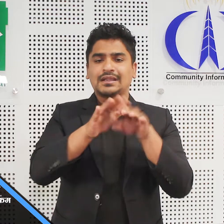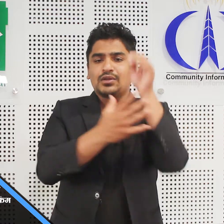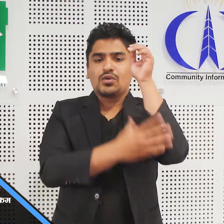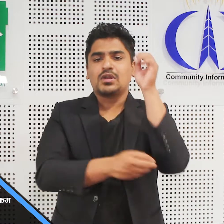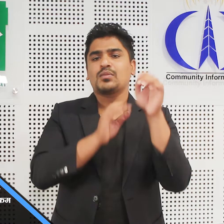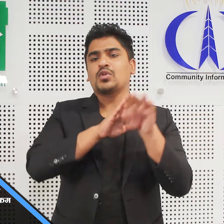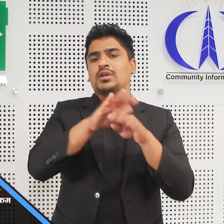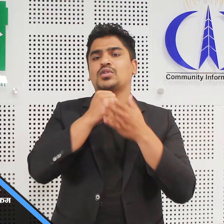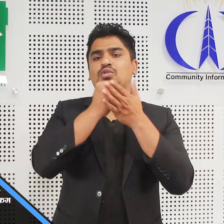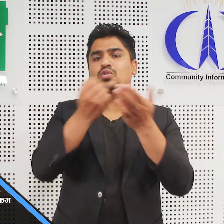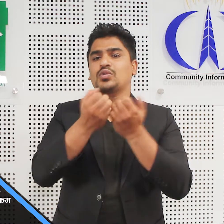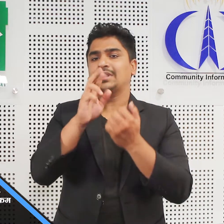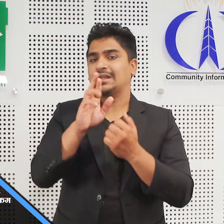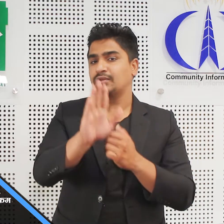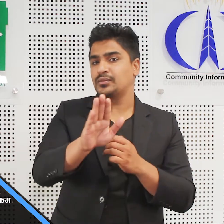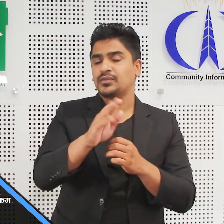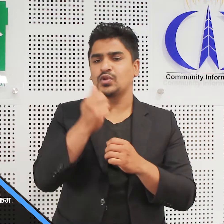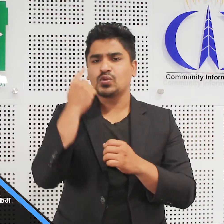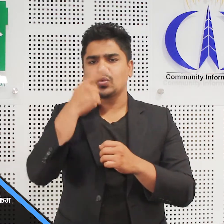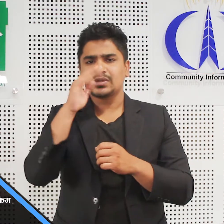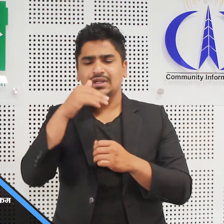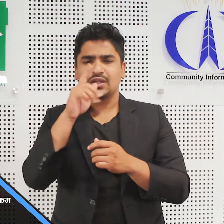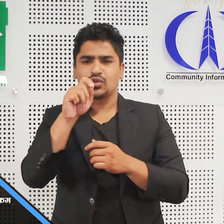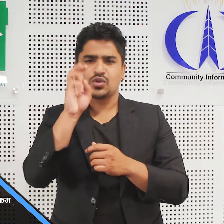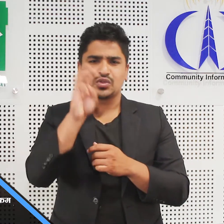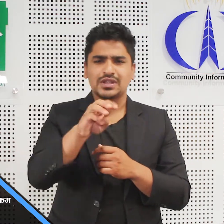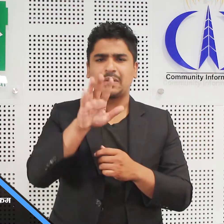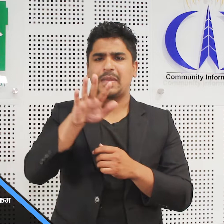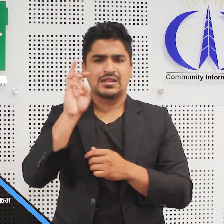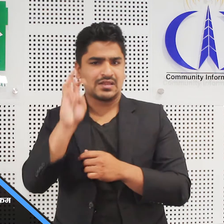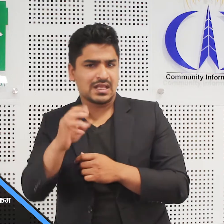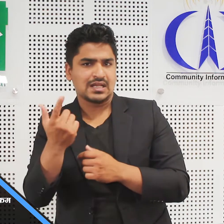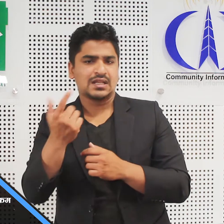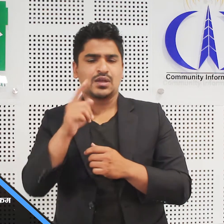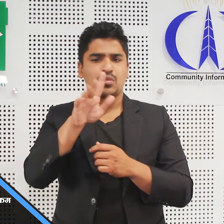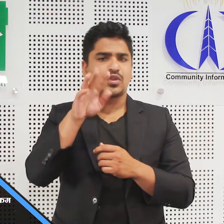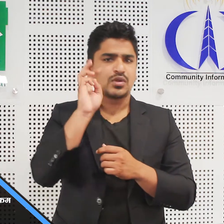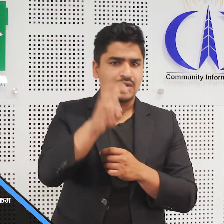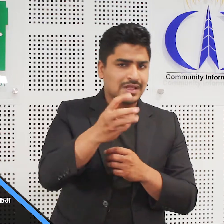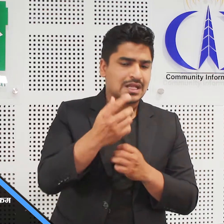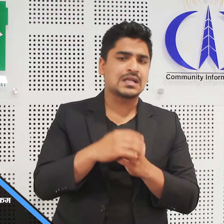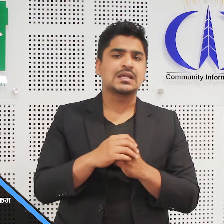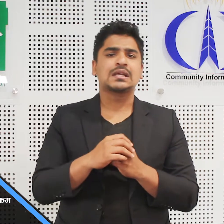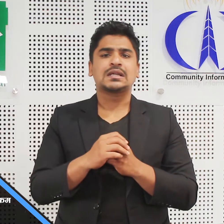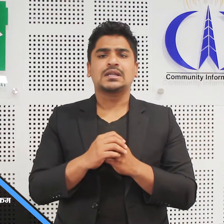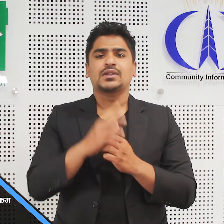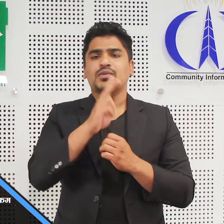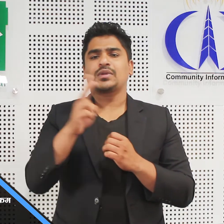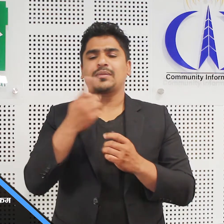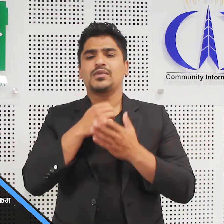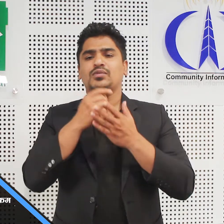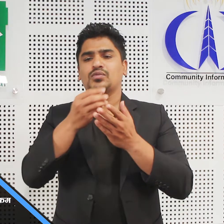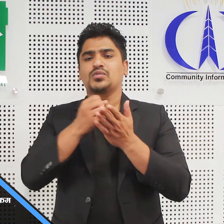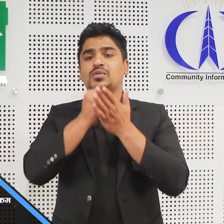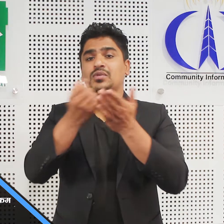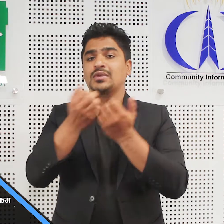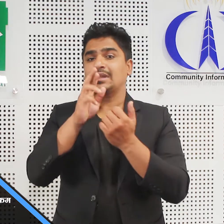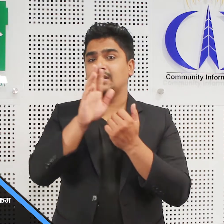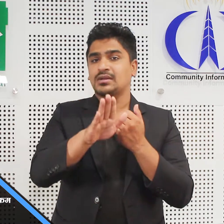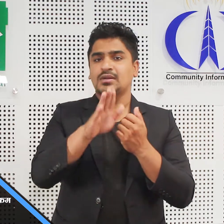सहयोग गर्दै आएका छौँ। कसैलाई 10,000, कसैलाई 5,000, कसैलाई 15,000 यसरी हामीले वितरण गऱ्यौँ र अहिले खास गरेर